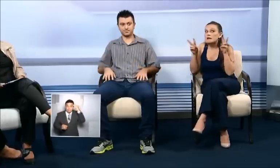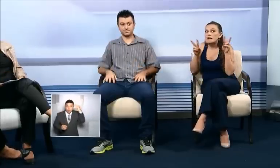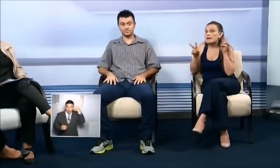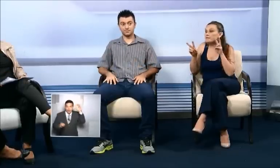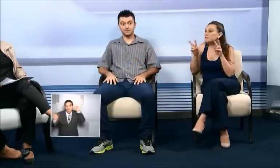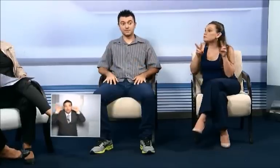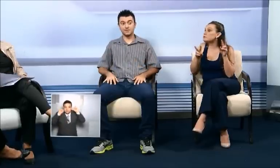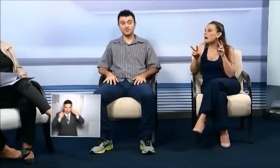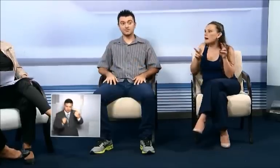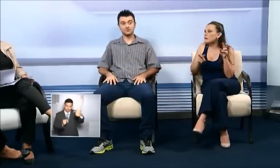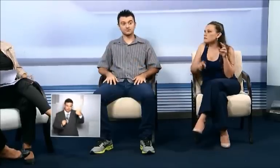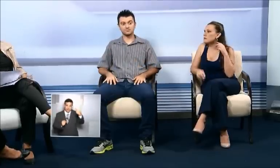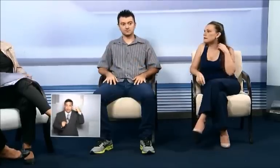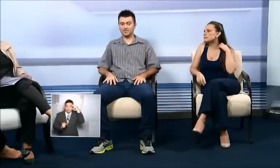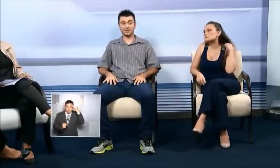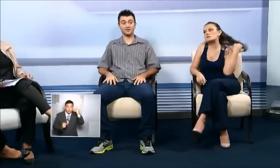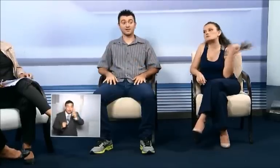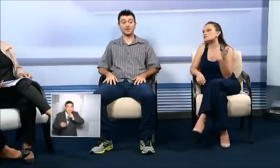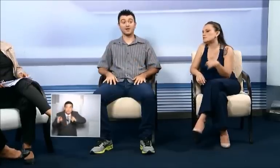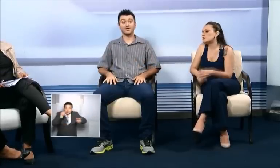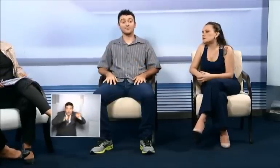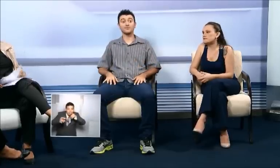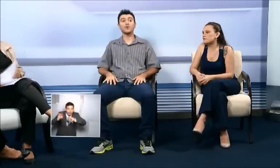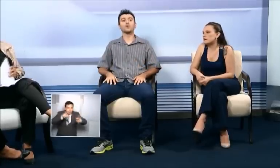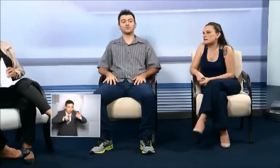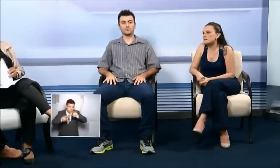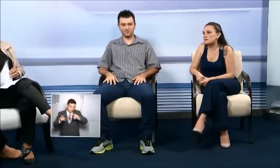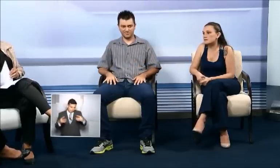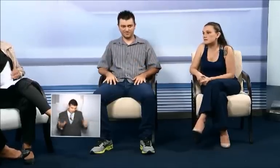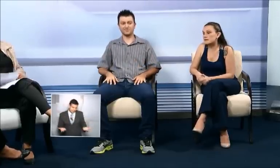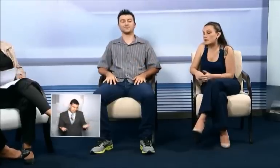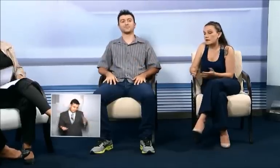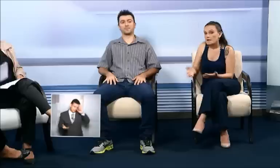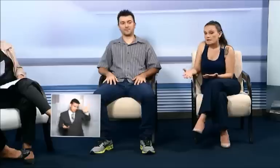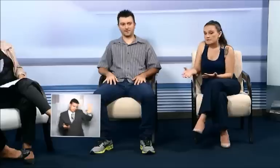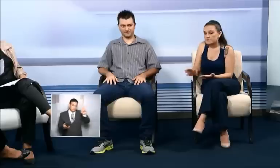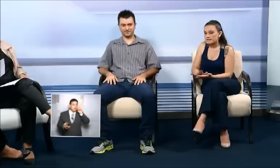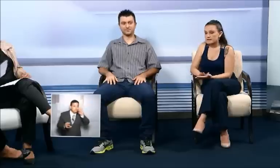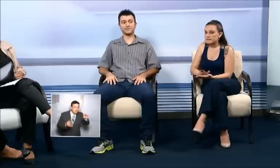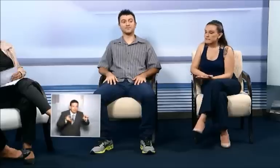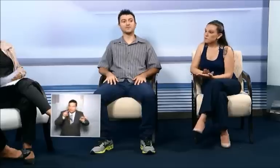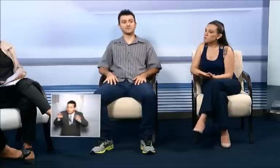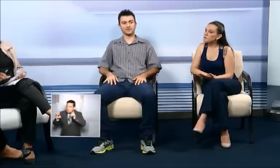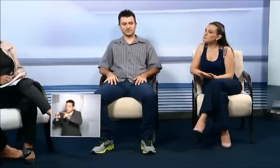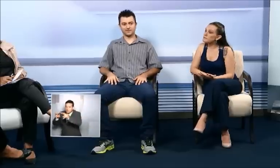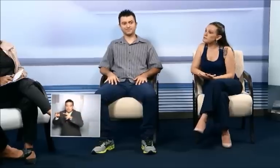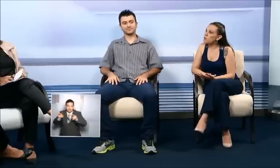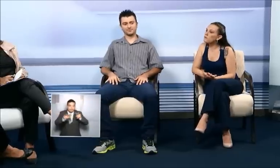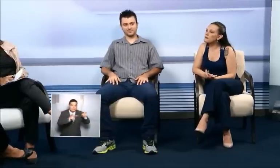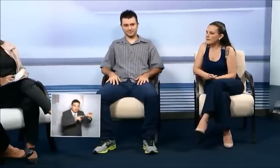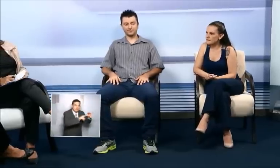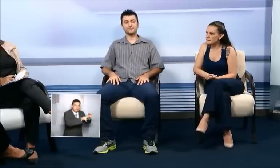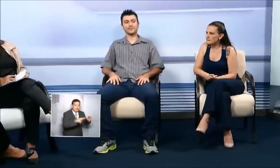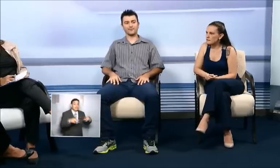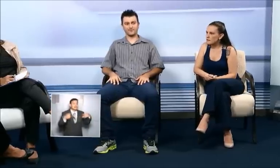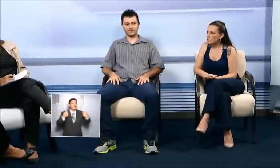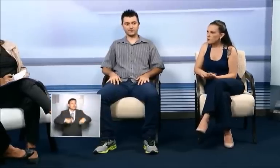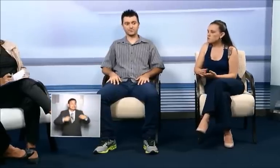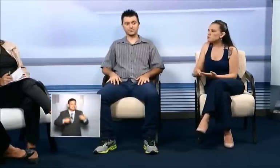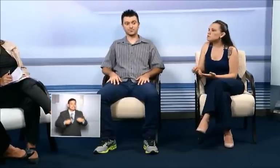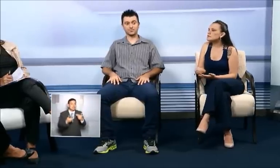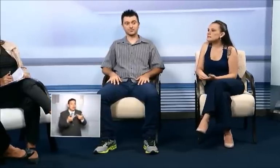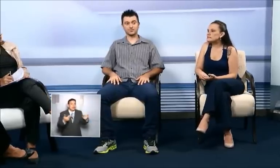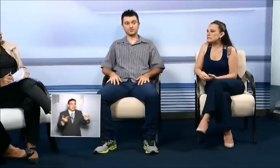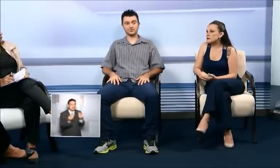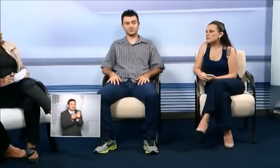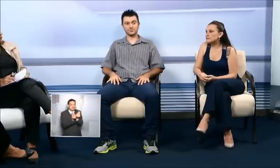atenção é visual, não é tanto auditiva. E você precisa de muito mais coisas concretas. Para um